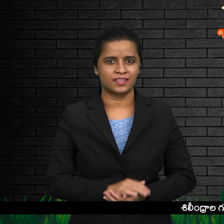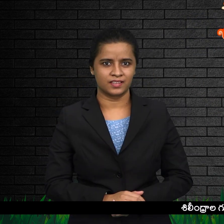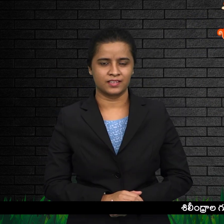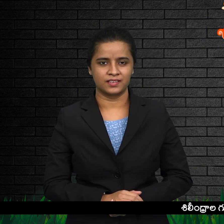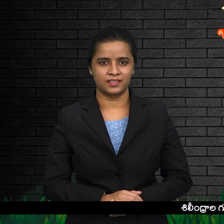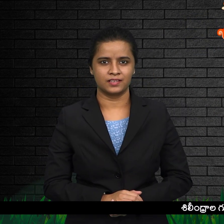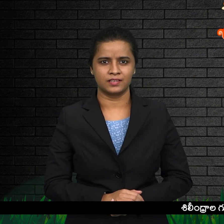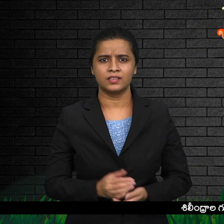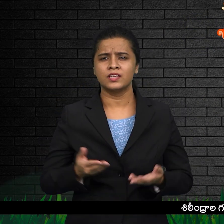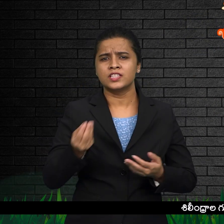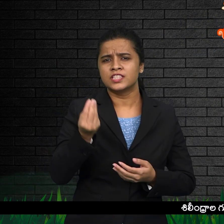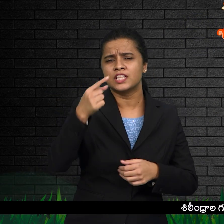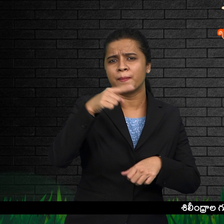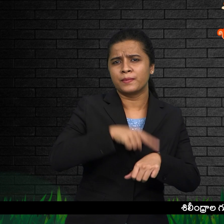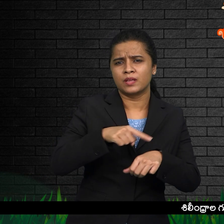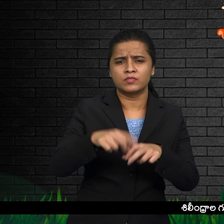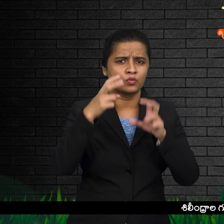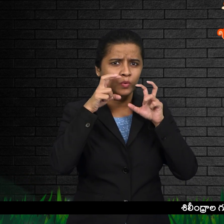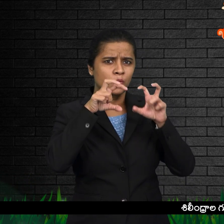శిలీంధ్రాల గురించి మీకు తెలుసా?